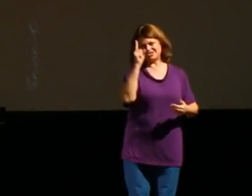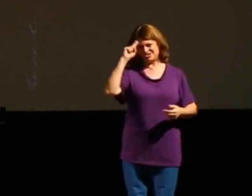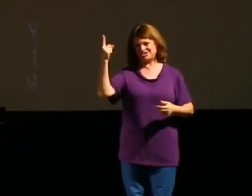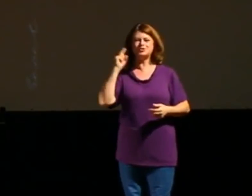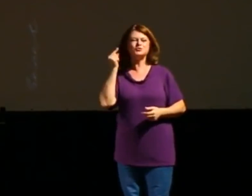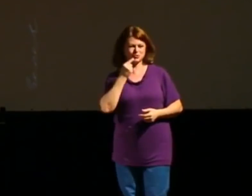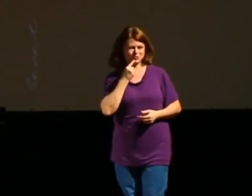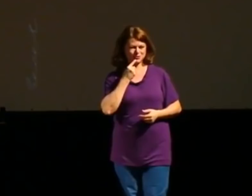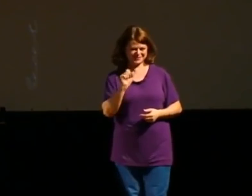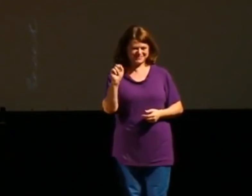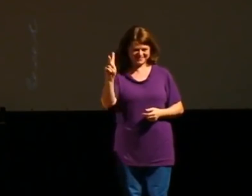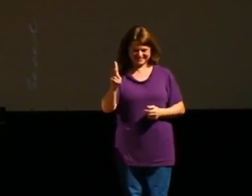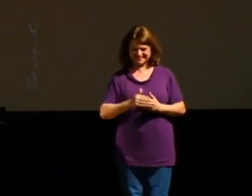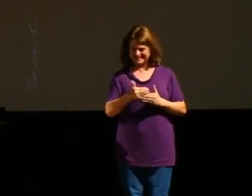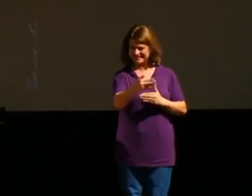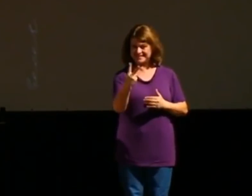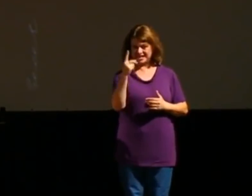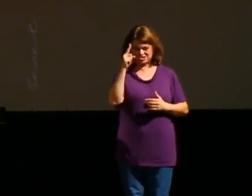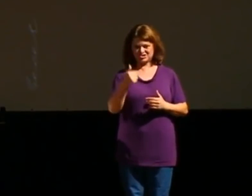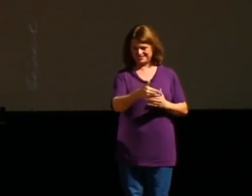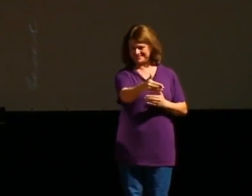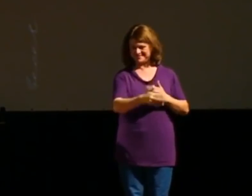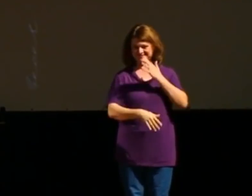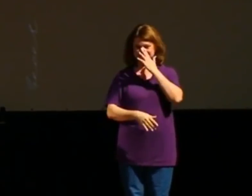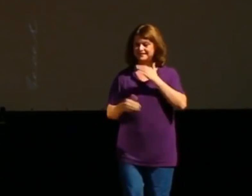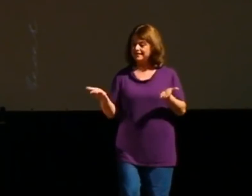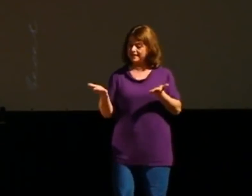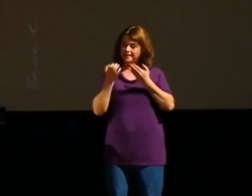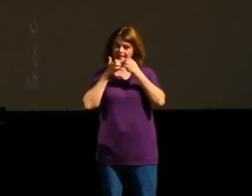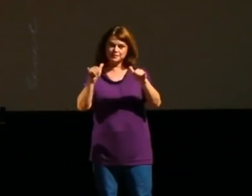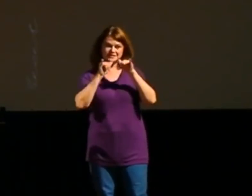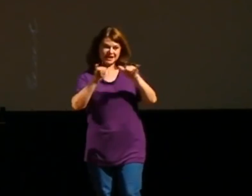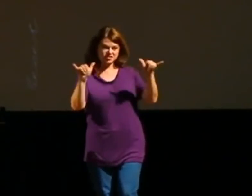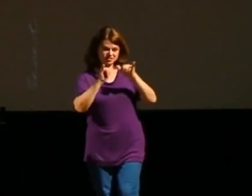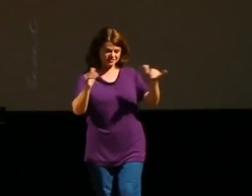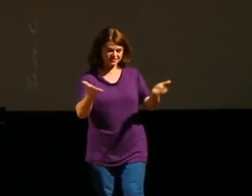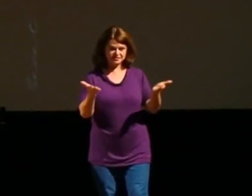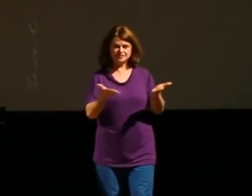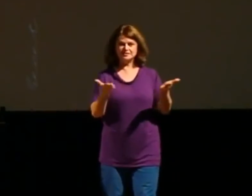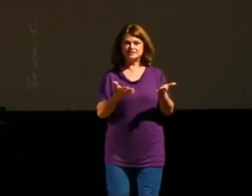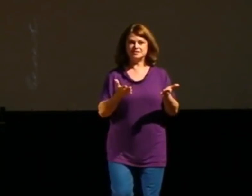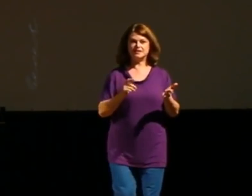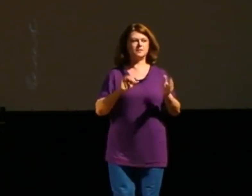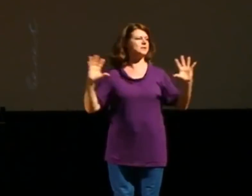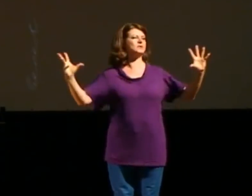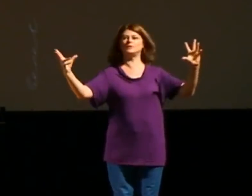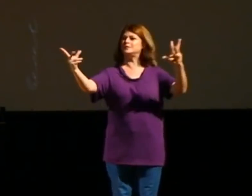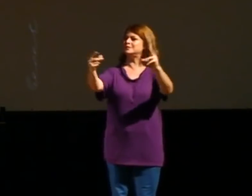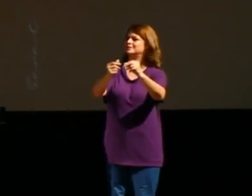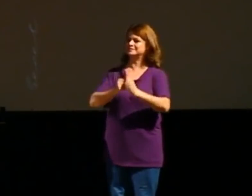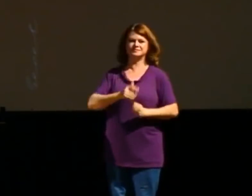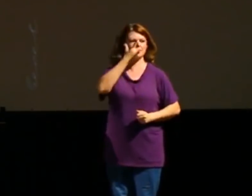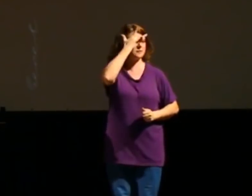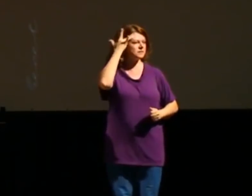não é isso? Hoje é dia 23? Mas essa mensagem, ela é para gente que não ouve, mas é para